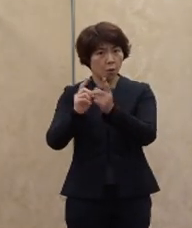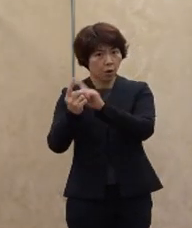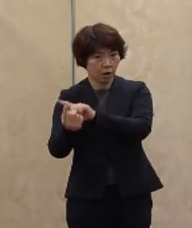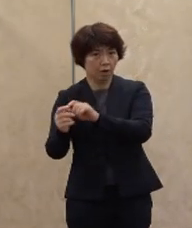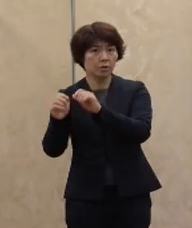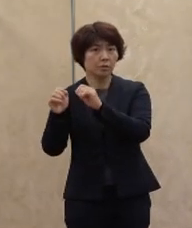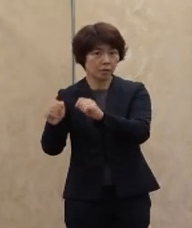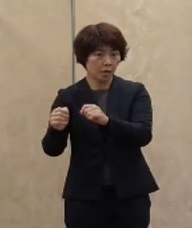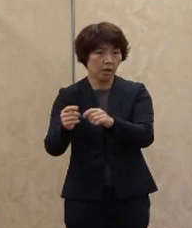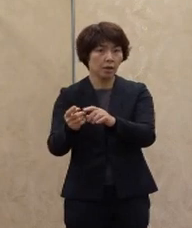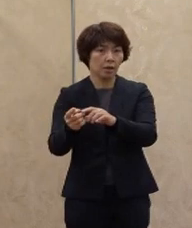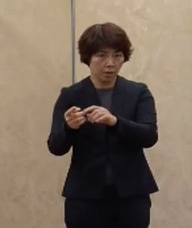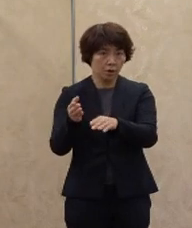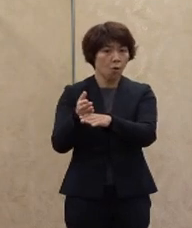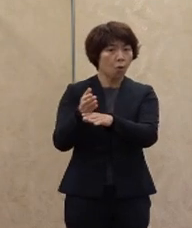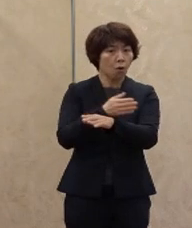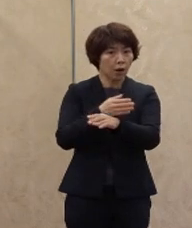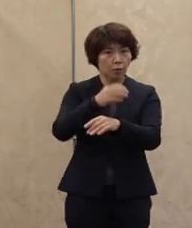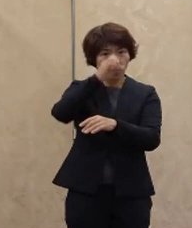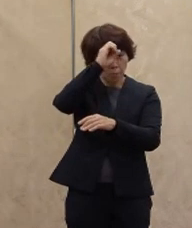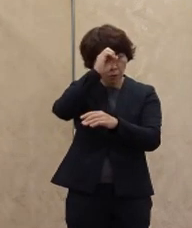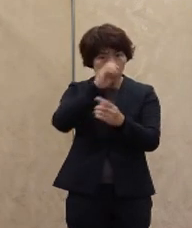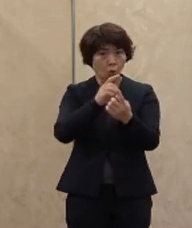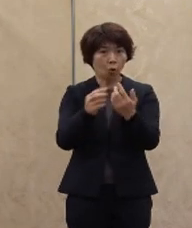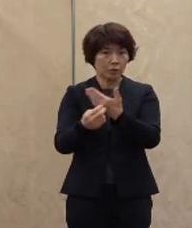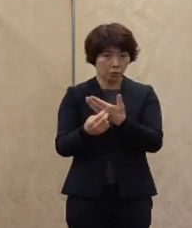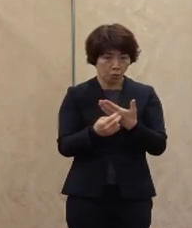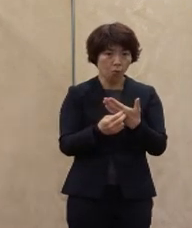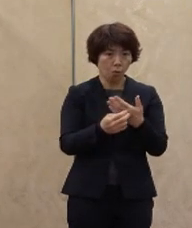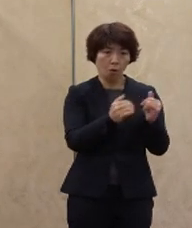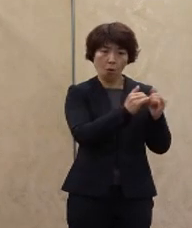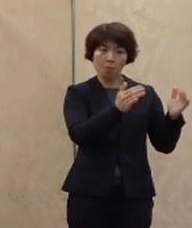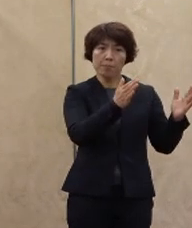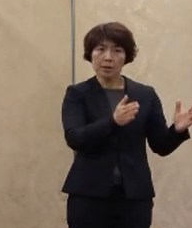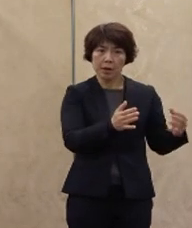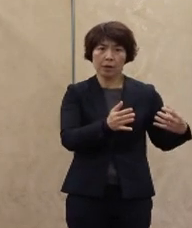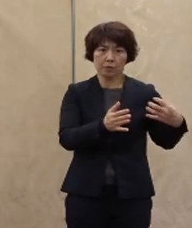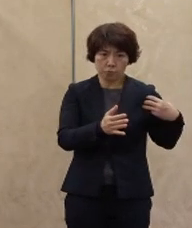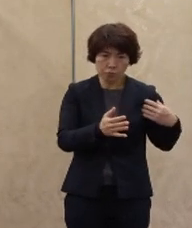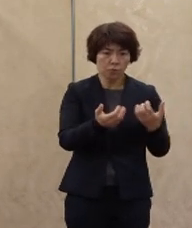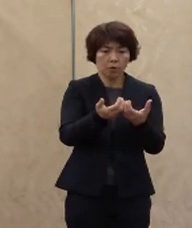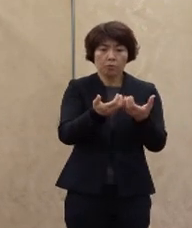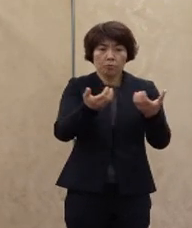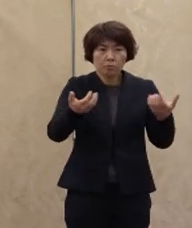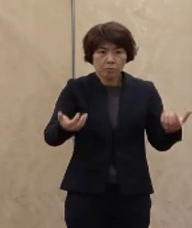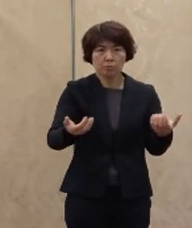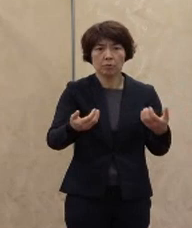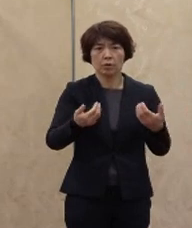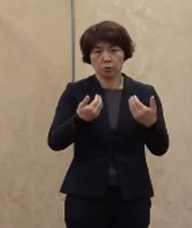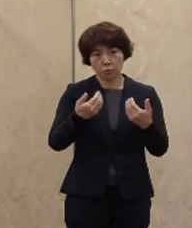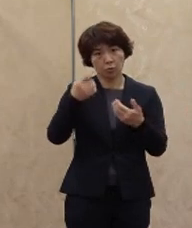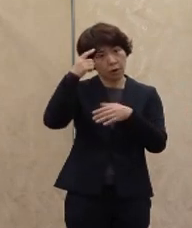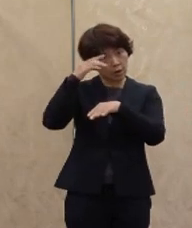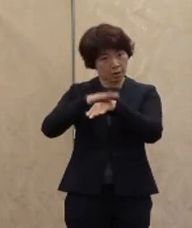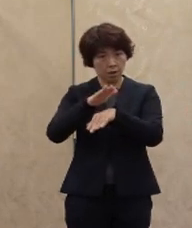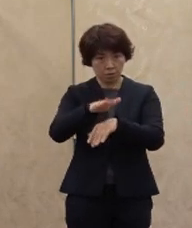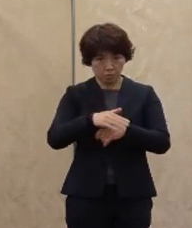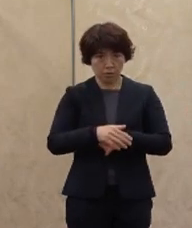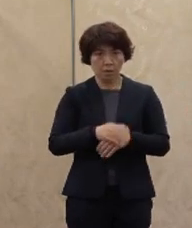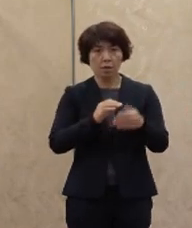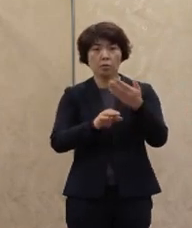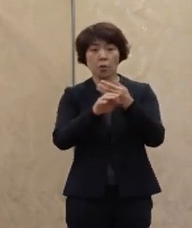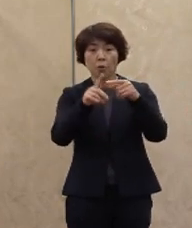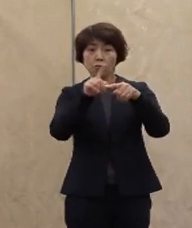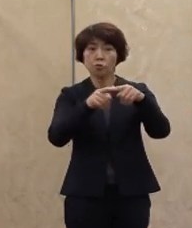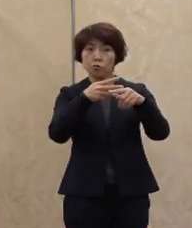院はその他の治療をや担当して役割分担すべきだというような声もあるんですけども、実際その重層市民病院みた